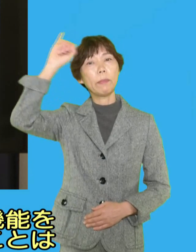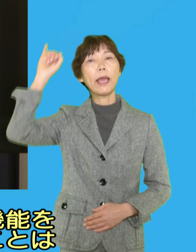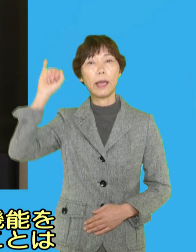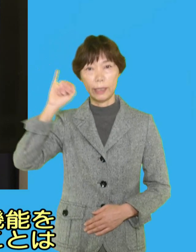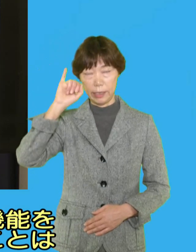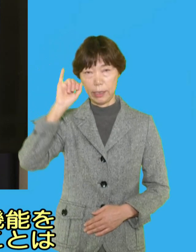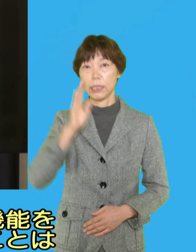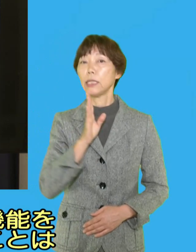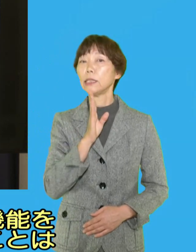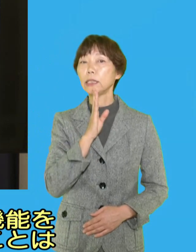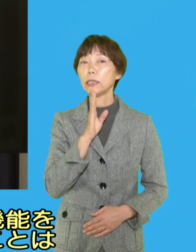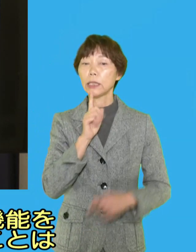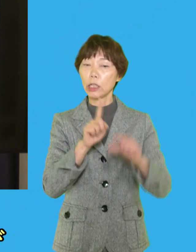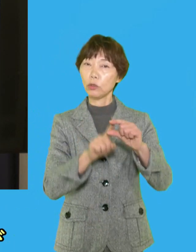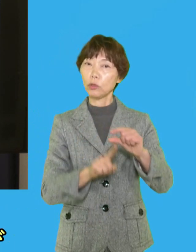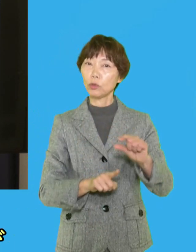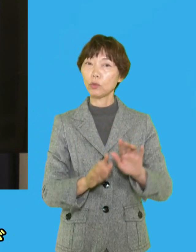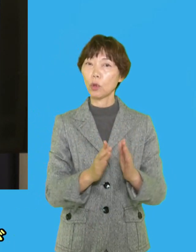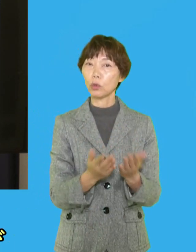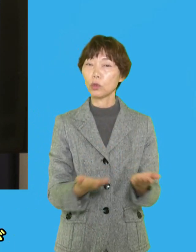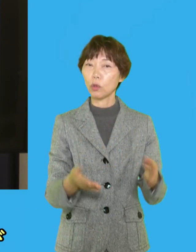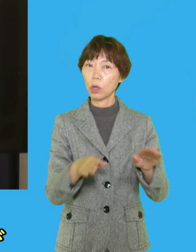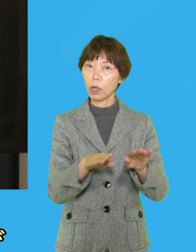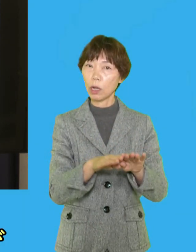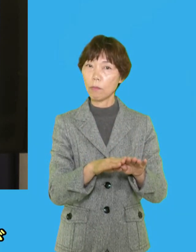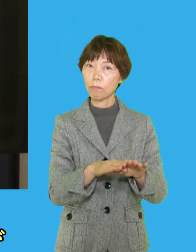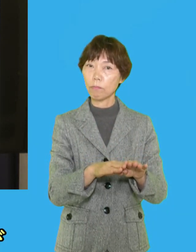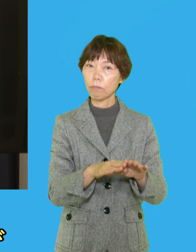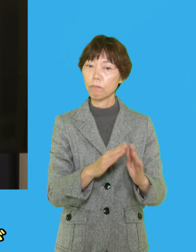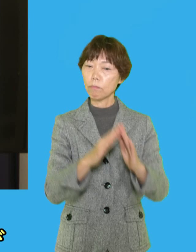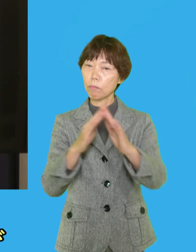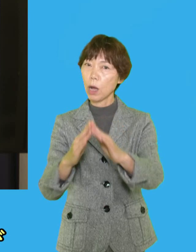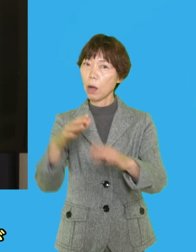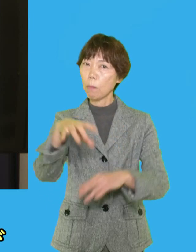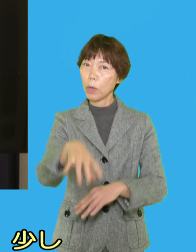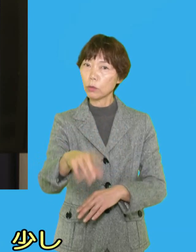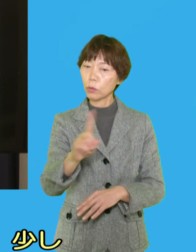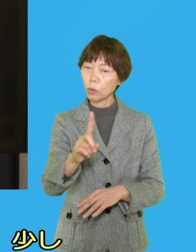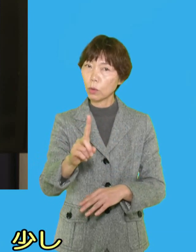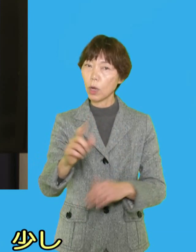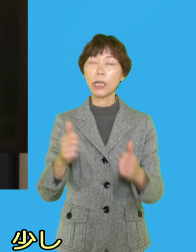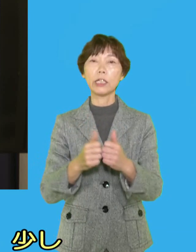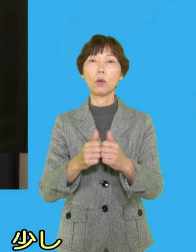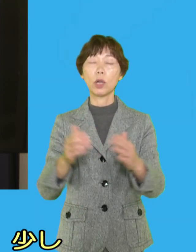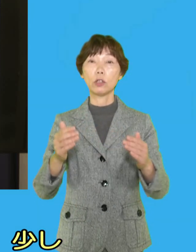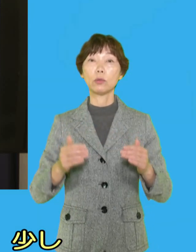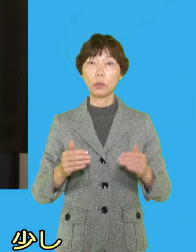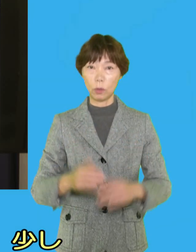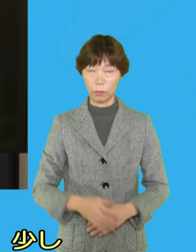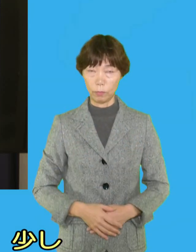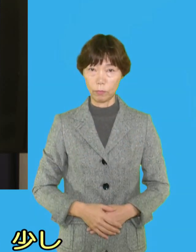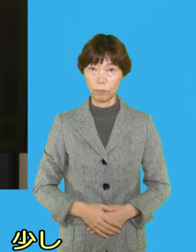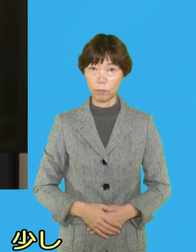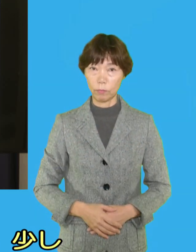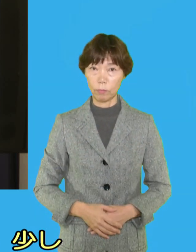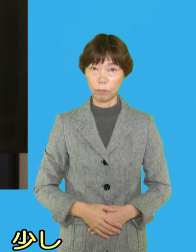中央図書館の機能をどこに置くかということは、議論が必要だと考えておりますが、ここで、